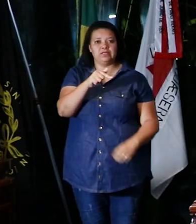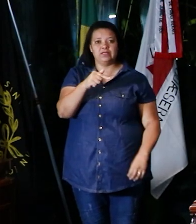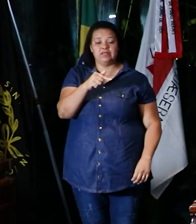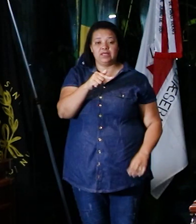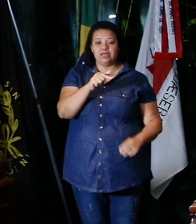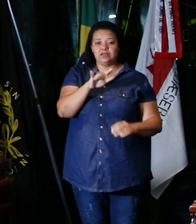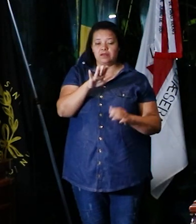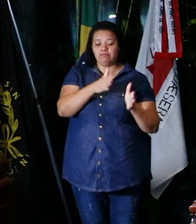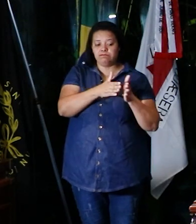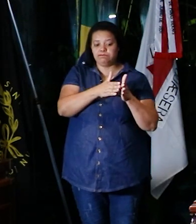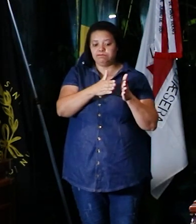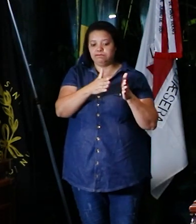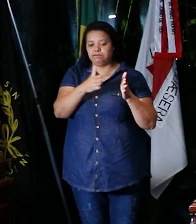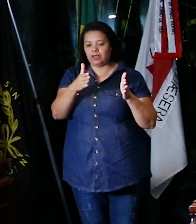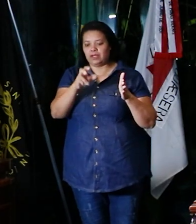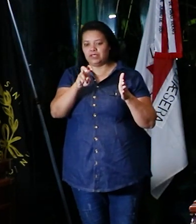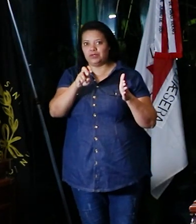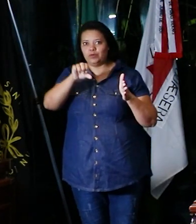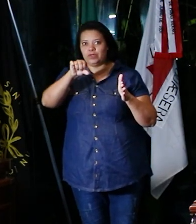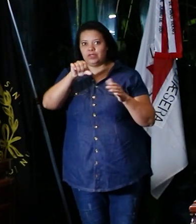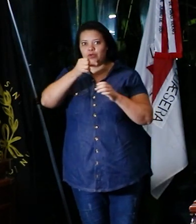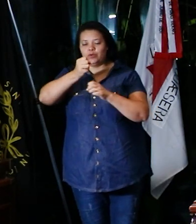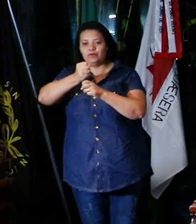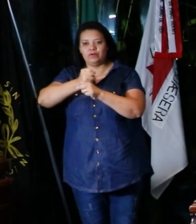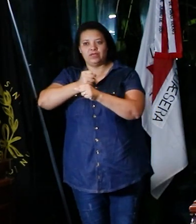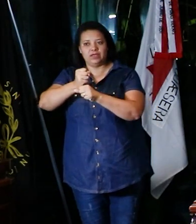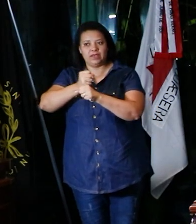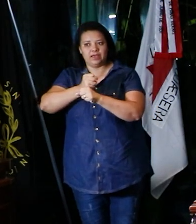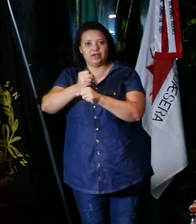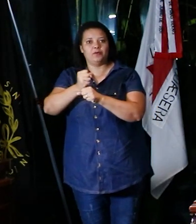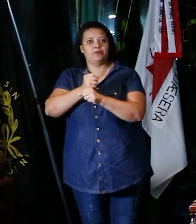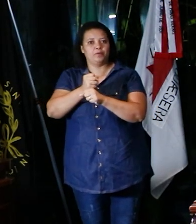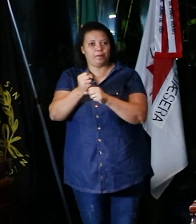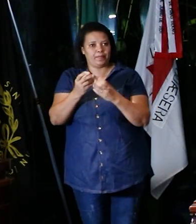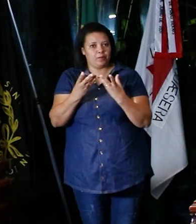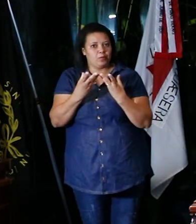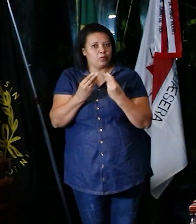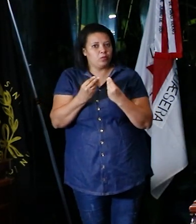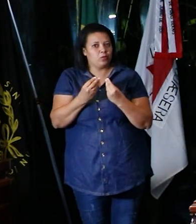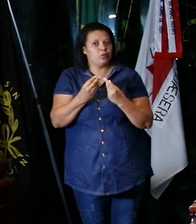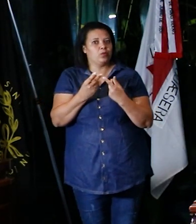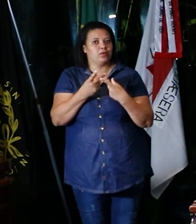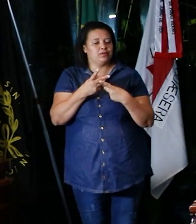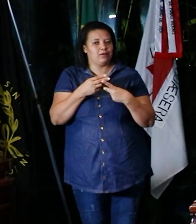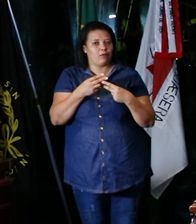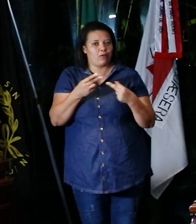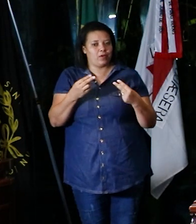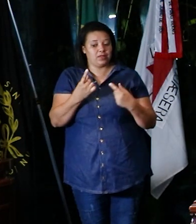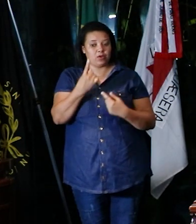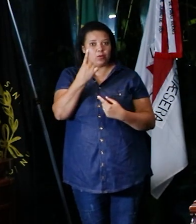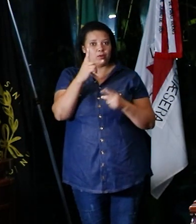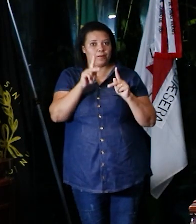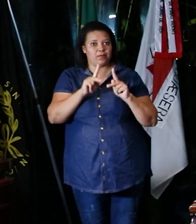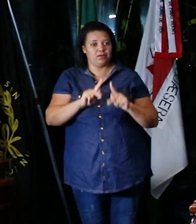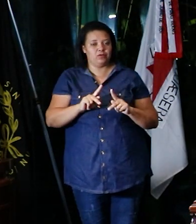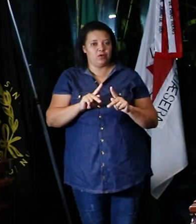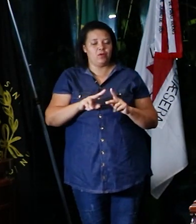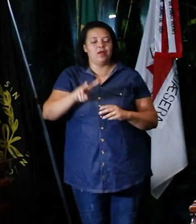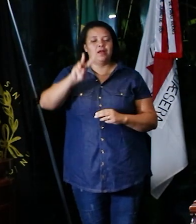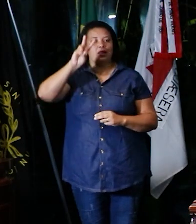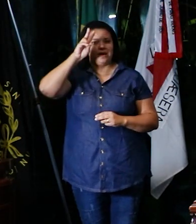anos. É muita coisa para a produção de um mesmo autor. Lembrar